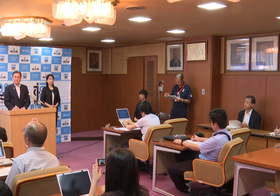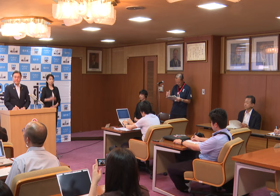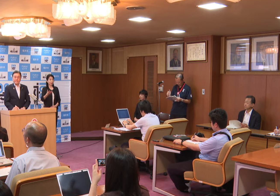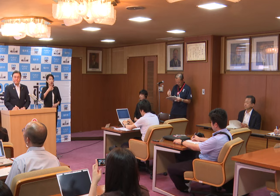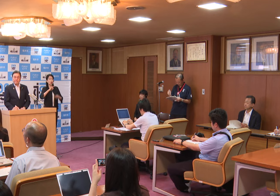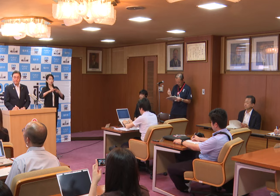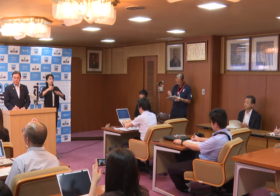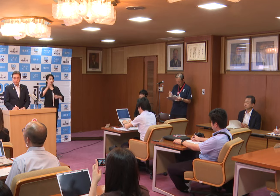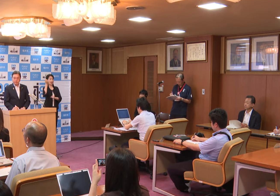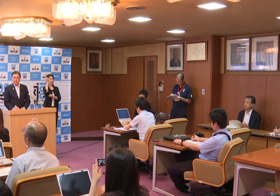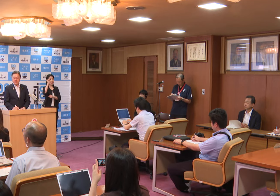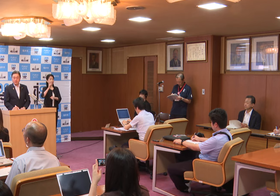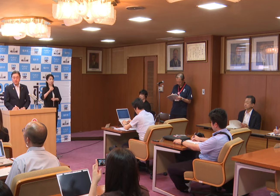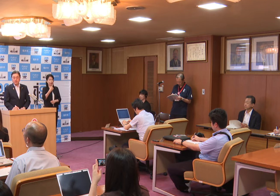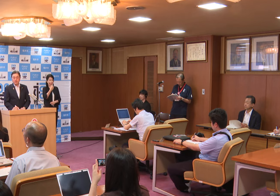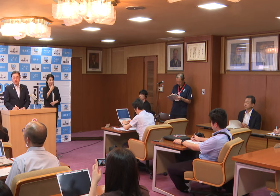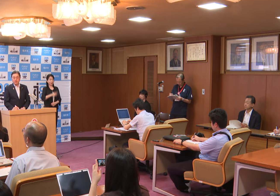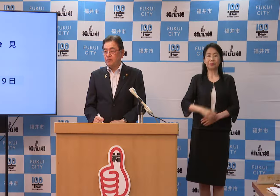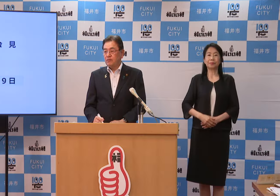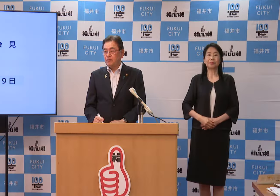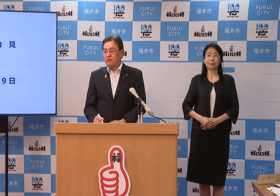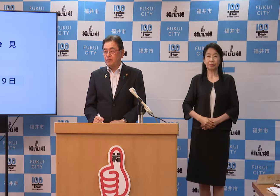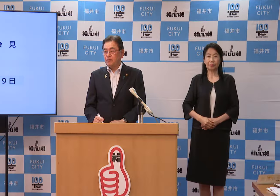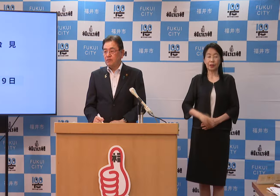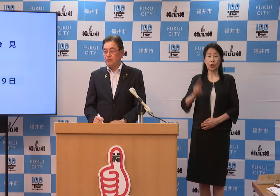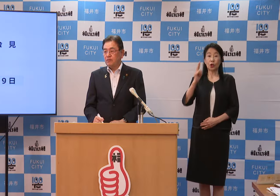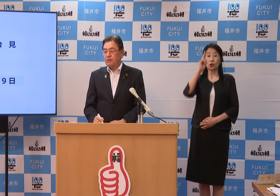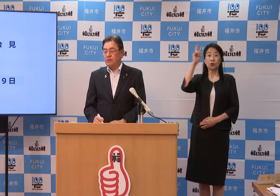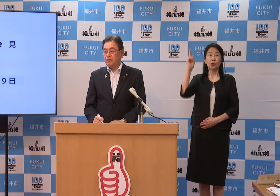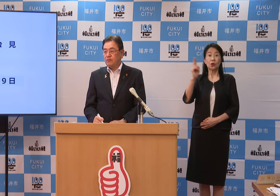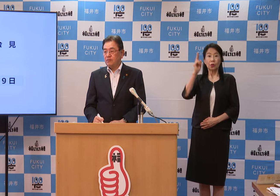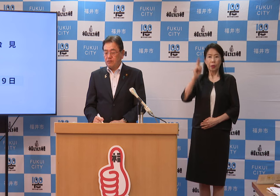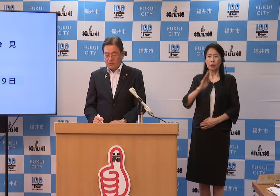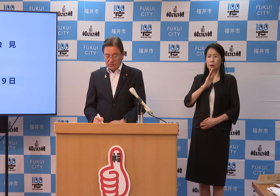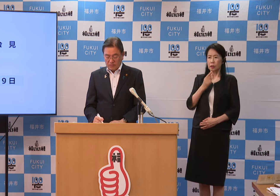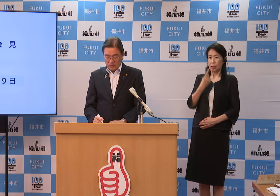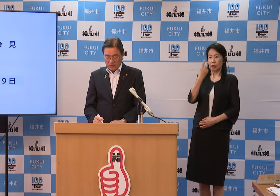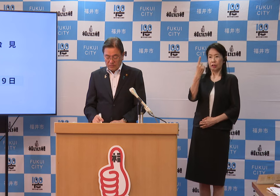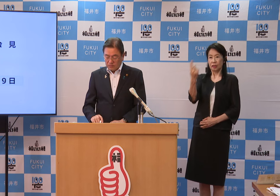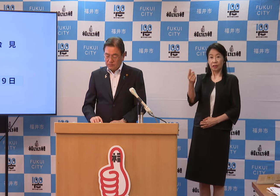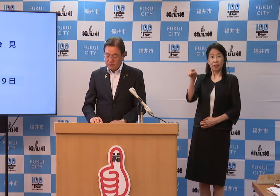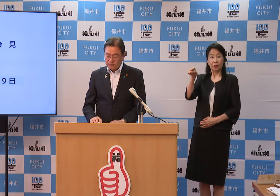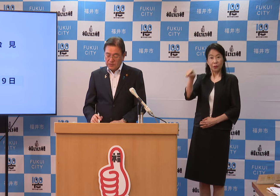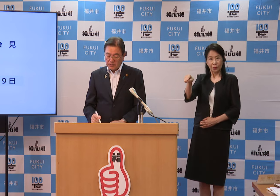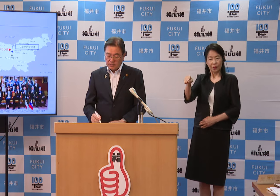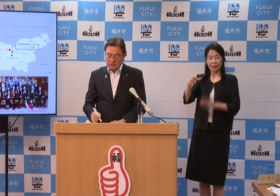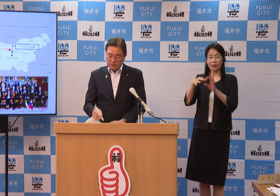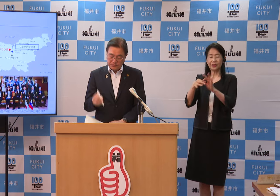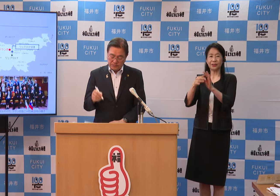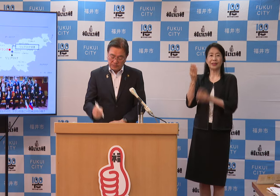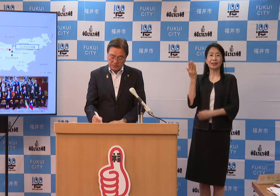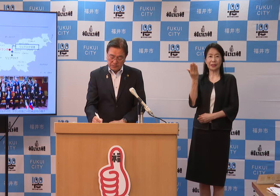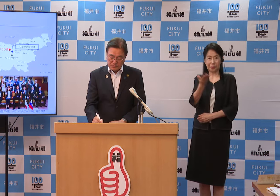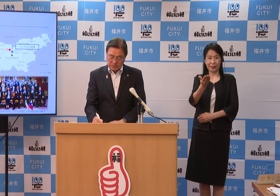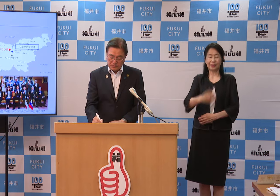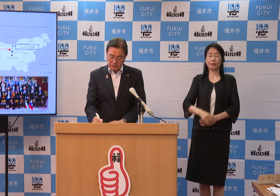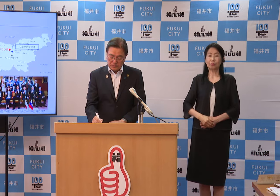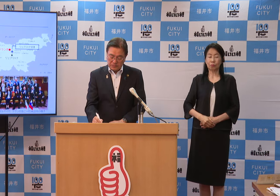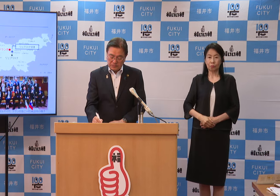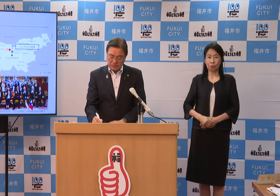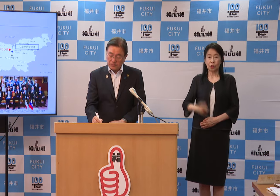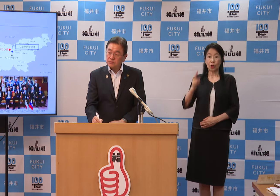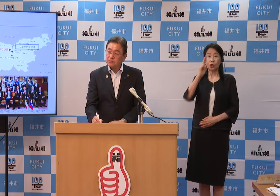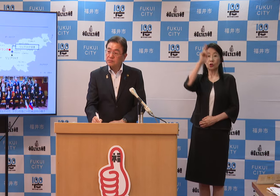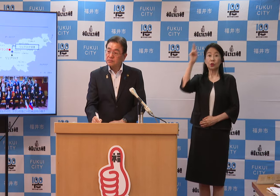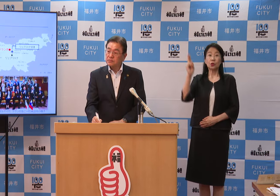福井新聞の前田です。スロベニアを実際訪問されたことに関してお聞きしたいのですが、実際にそのス